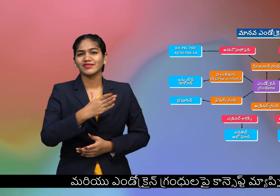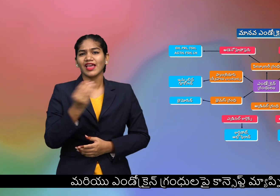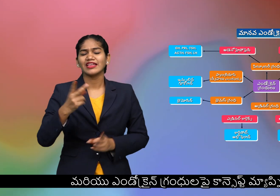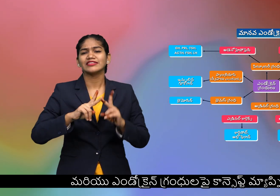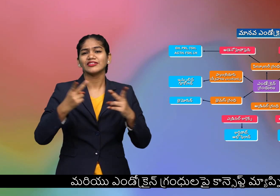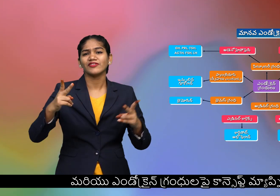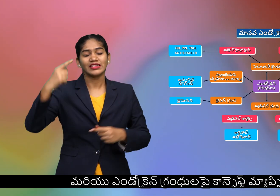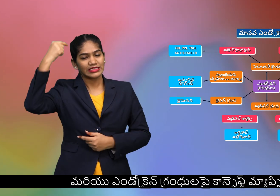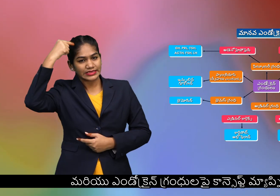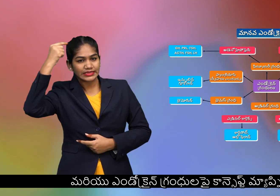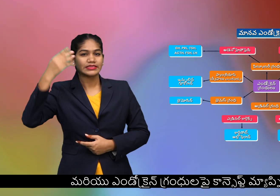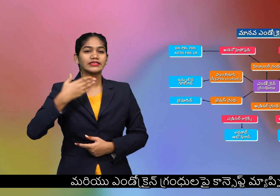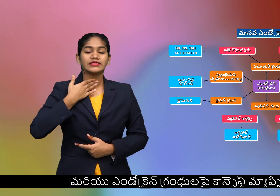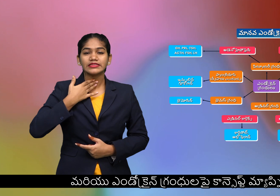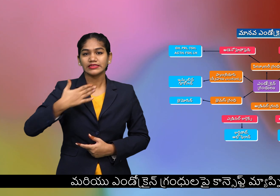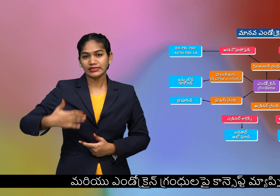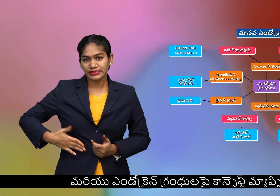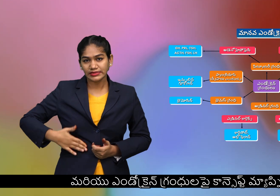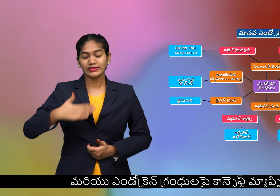గ్రంథులపై కాన్సెప్ట్ మ్యాప్ని చూద్దాం.